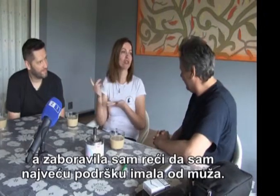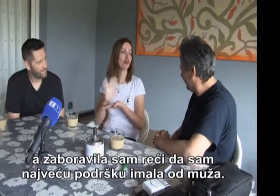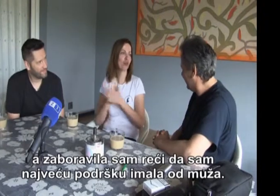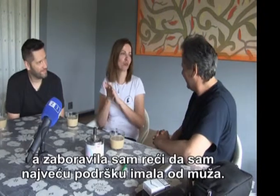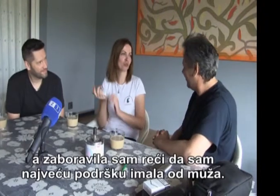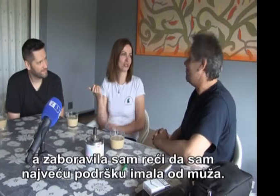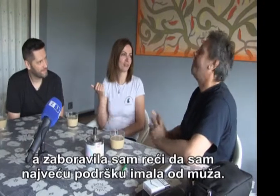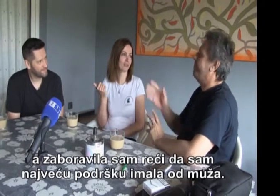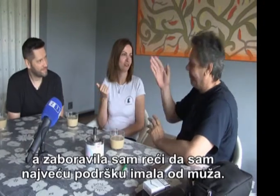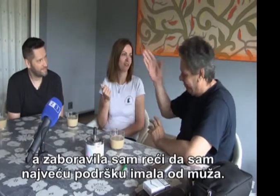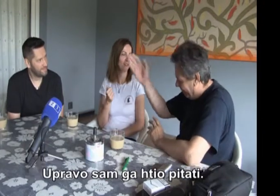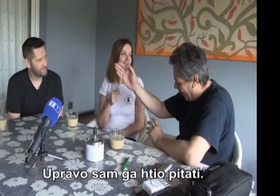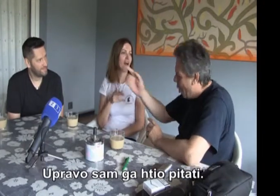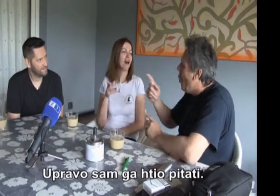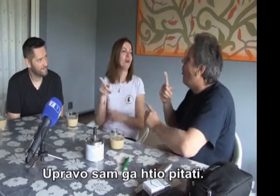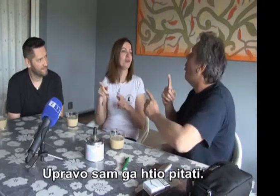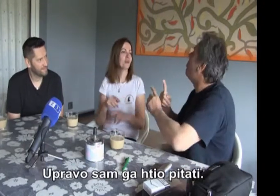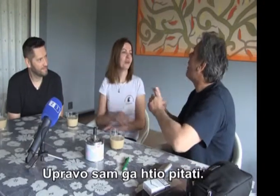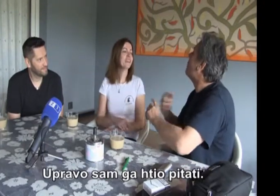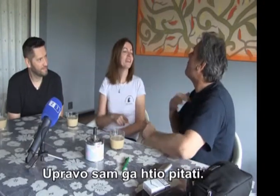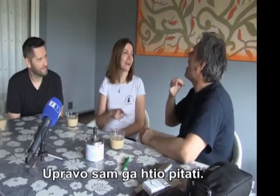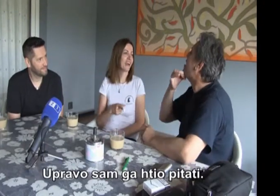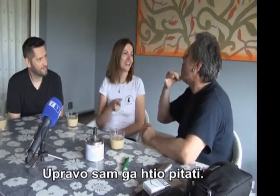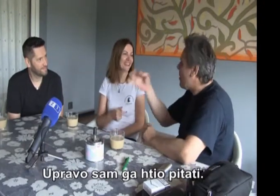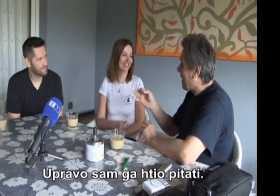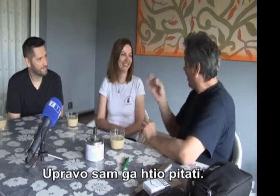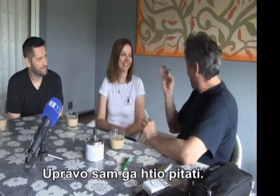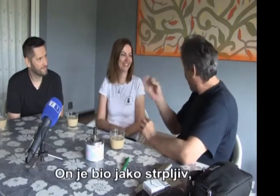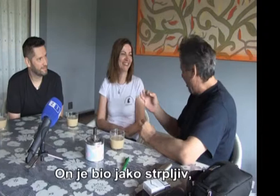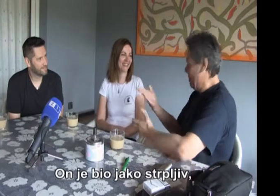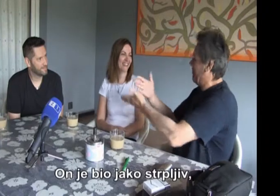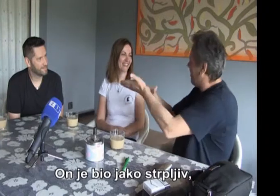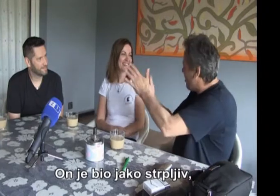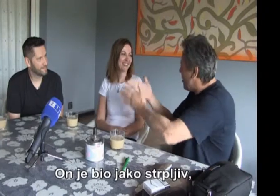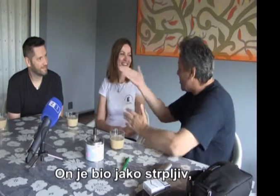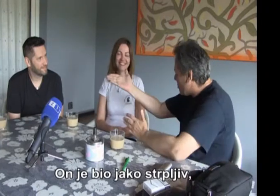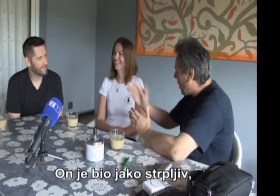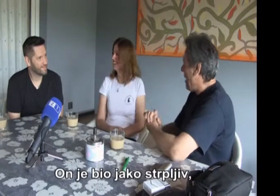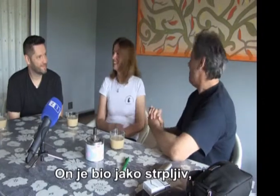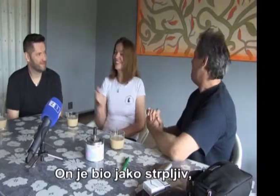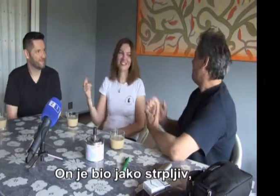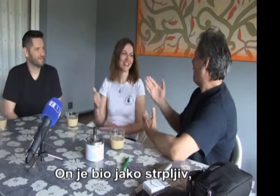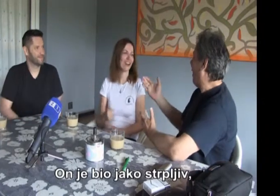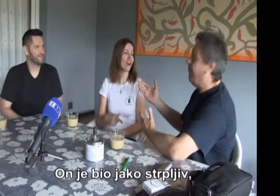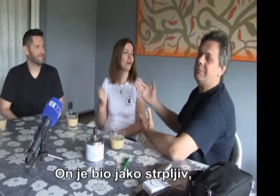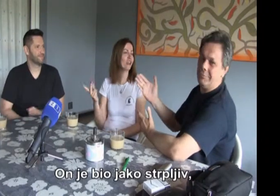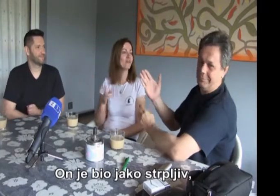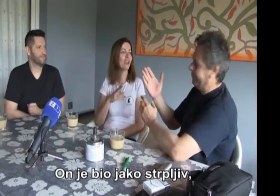potrebu od muža. Upravo sam ja htio pitati. Dobro, supruga. On je bio